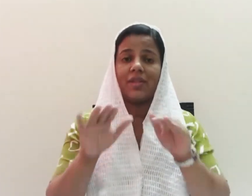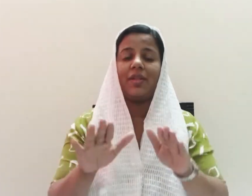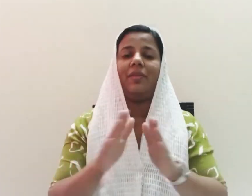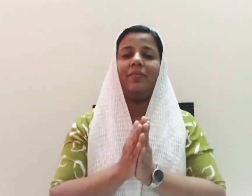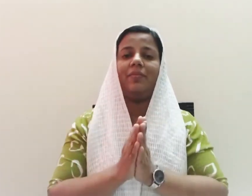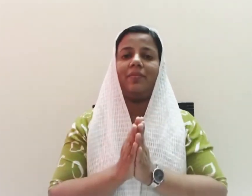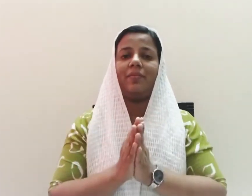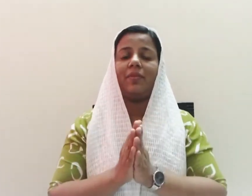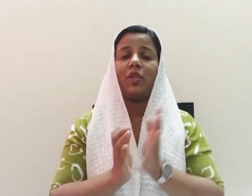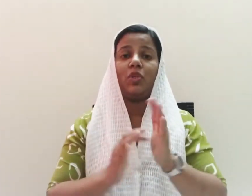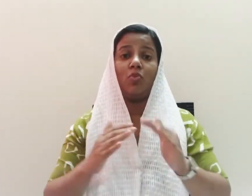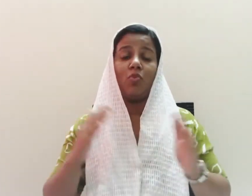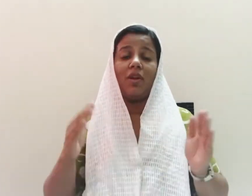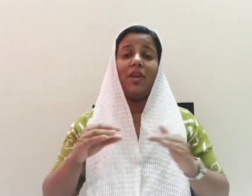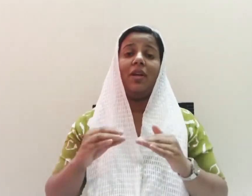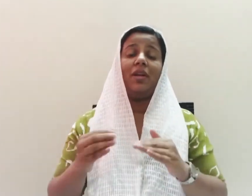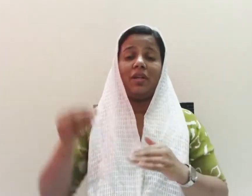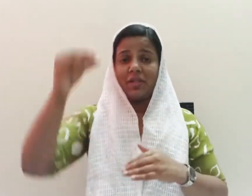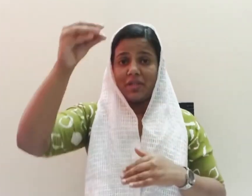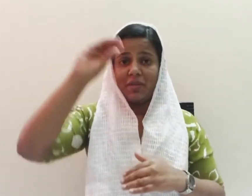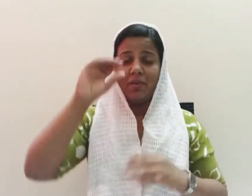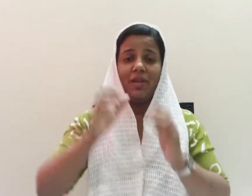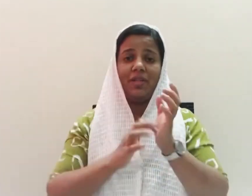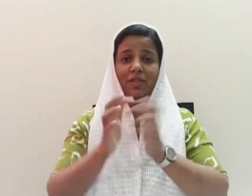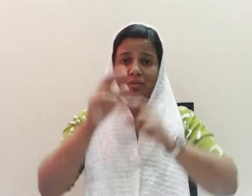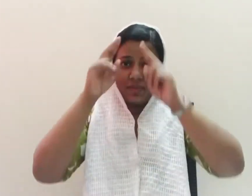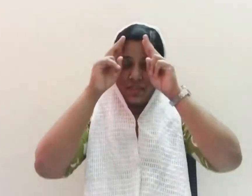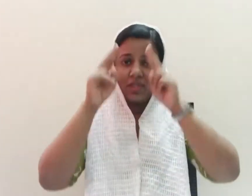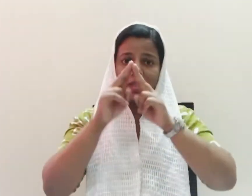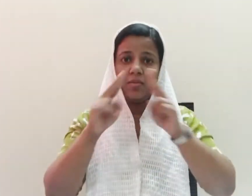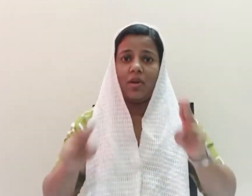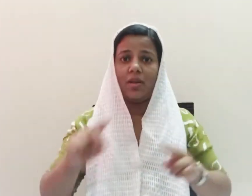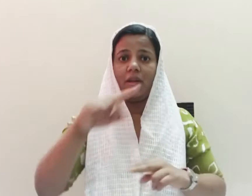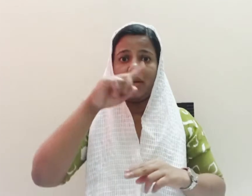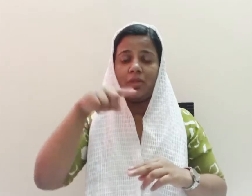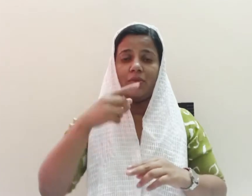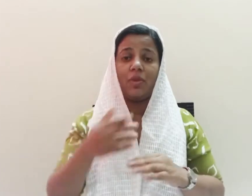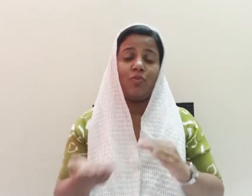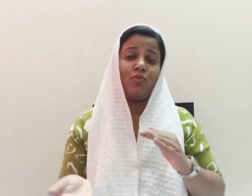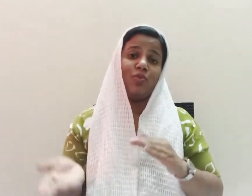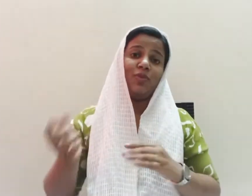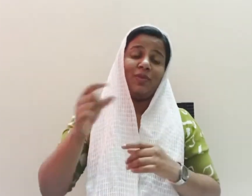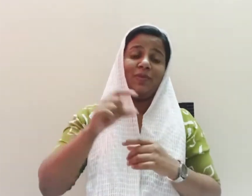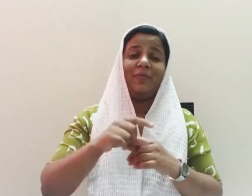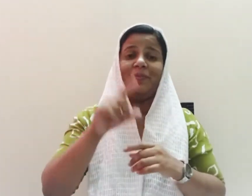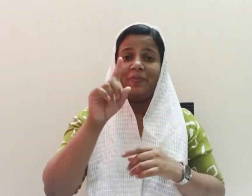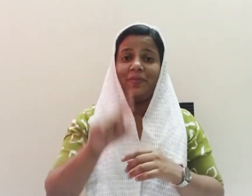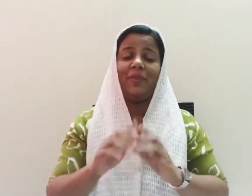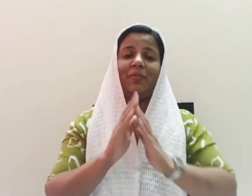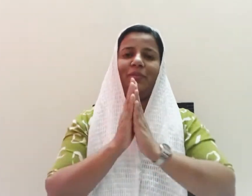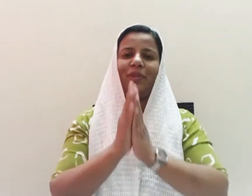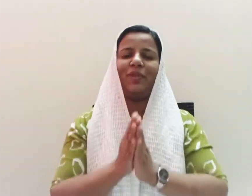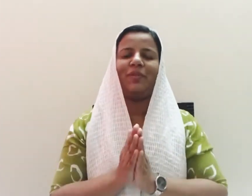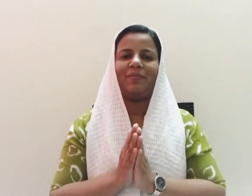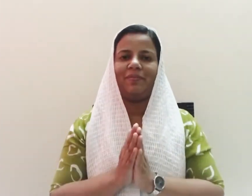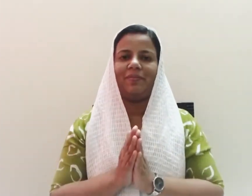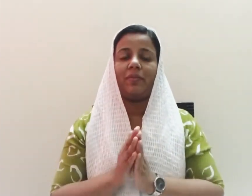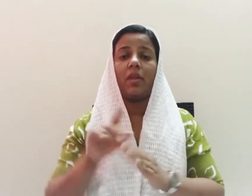അനുഗ്രഹിക്കട്ടെ. കർത്താവിൻ്റെ വലിയ കൃപയും സമാധാനവും നിങ്ങളുടെ ജീവിതത്തിൽ വർദ്ധിച്ച് പെരുകുമാറാകട്ടെ എന്ന് പ്രാർത്ഥിക്കുന്നു.